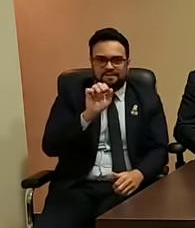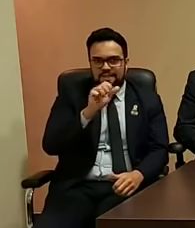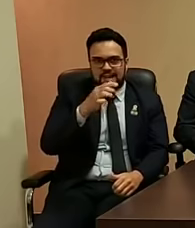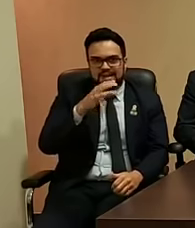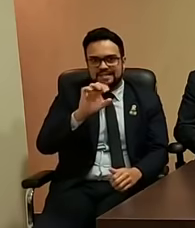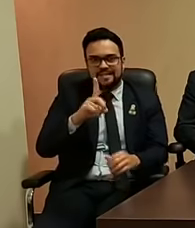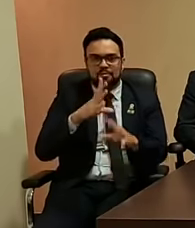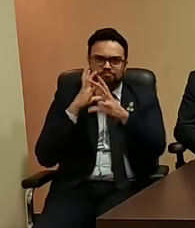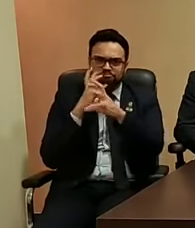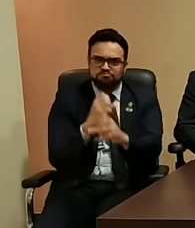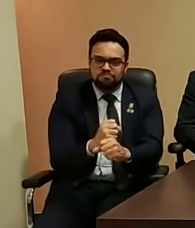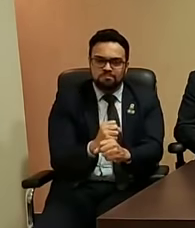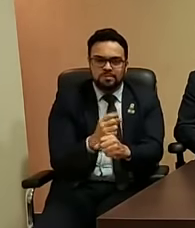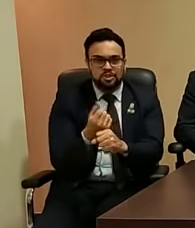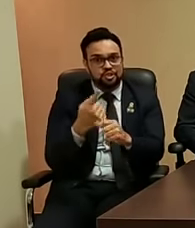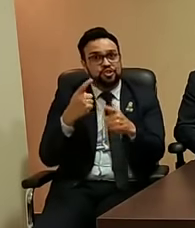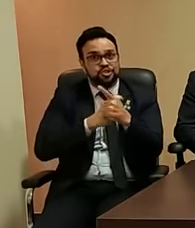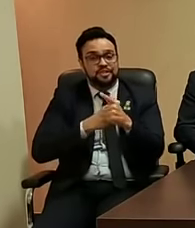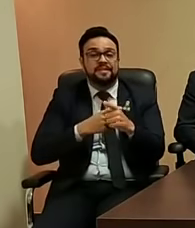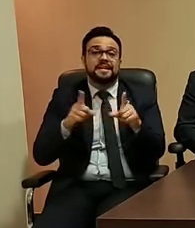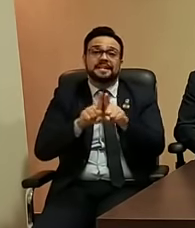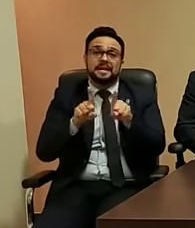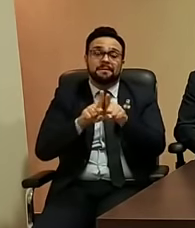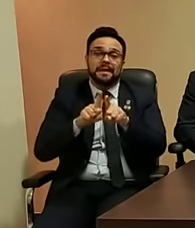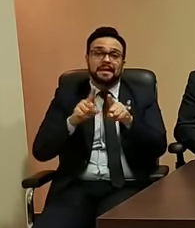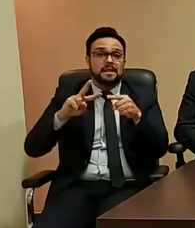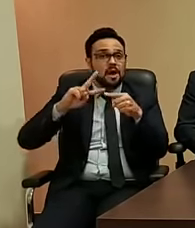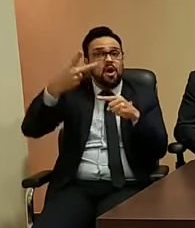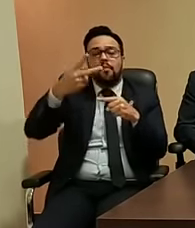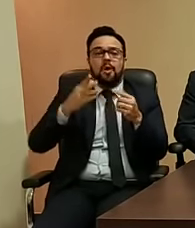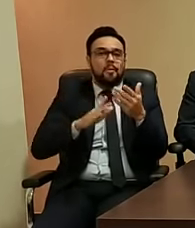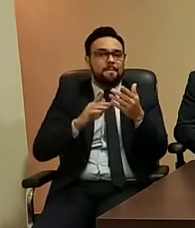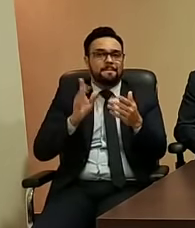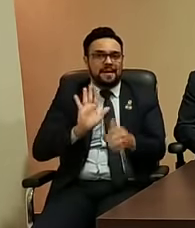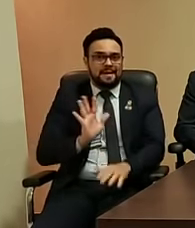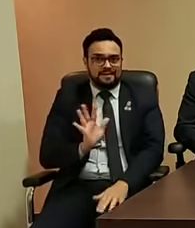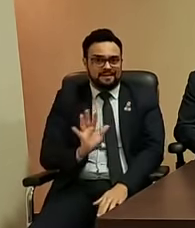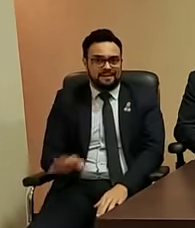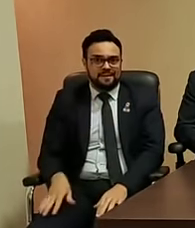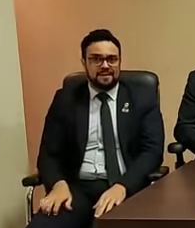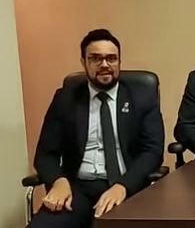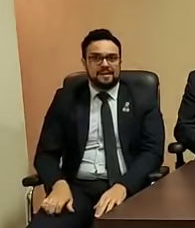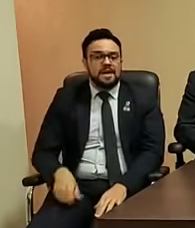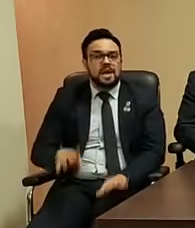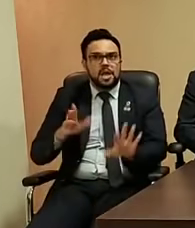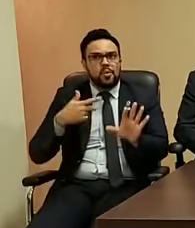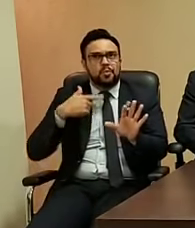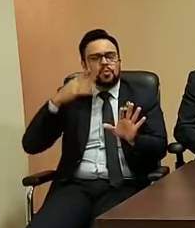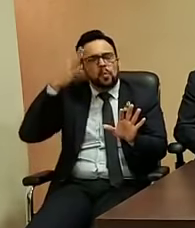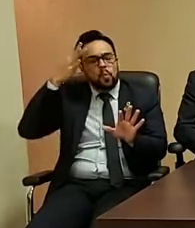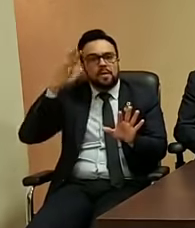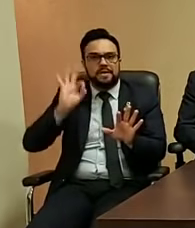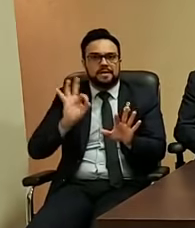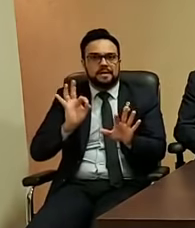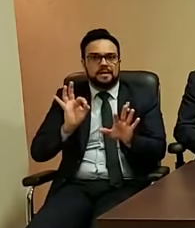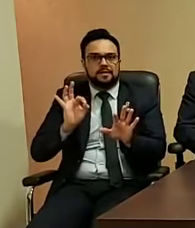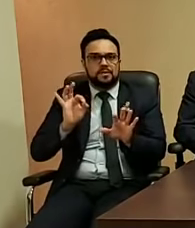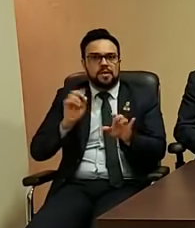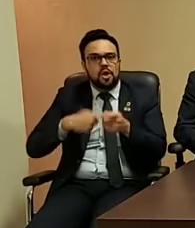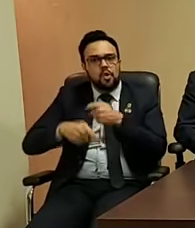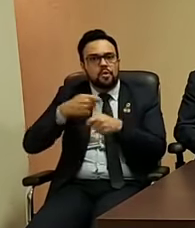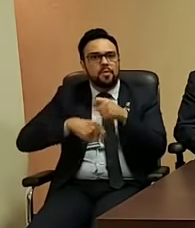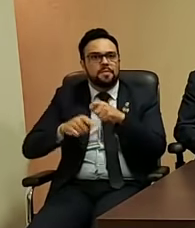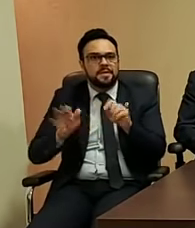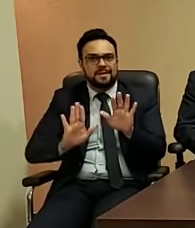esse montante da dívida também não cresce, né? Exato. Tá certo? Exatamente. Eu não manjo de economia, não. É isso, tá? Aí. Quer dar piorada aqui, não. É isso aí.